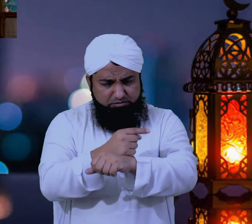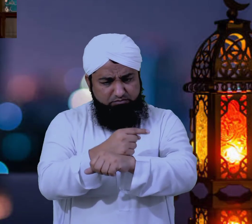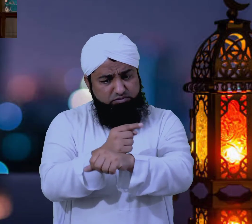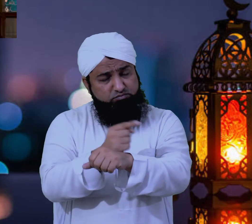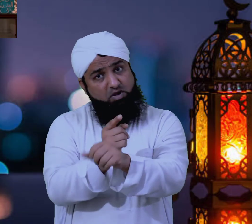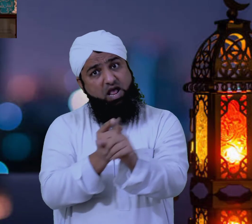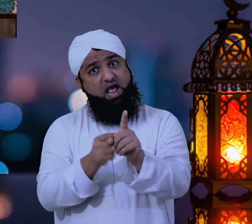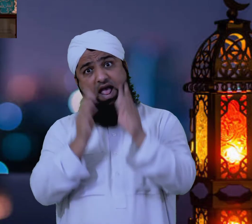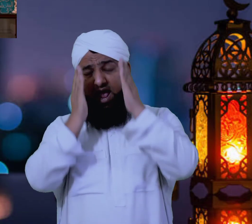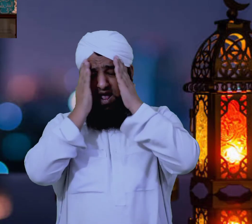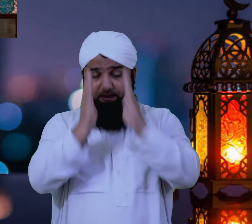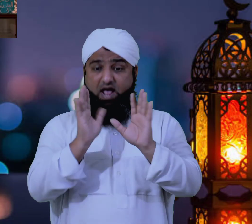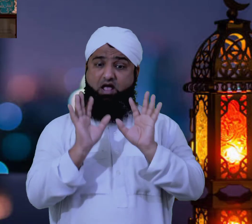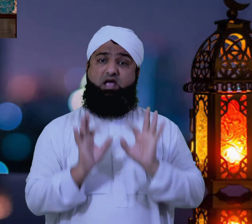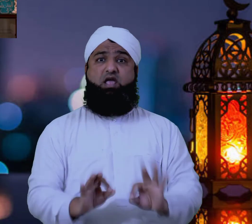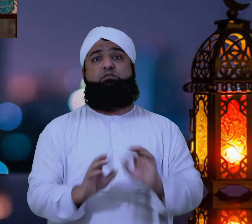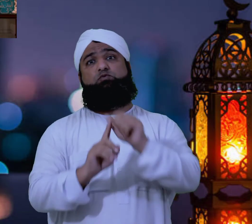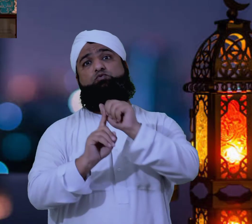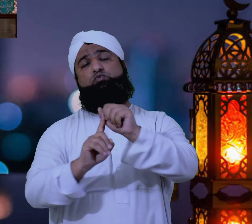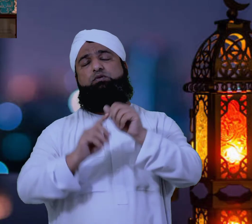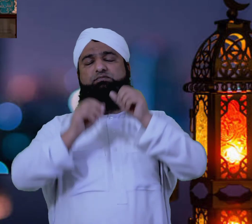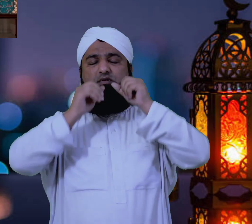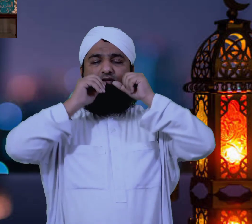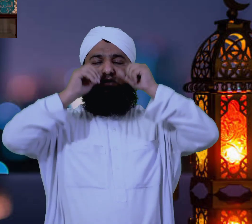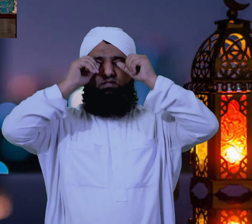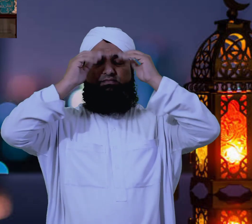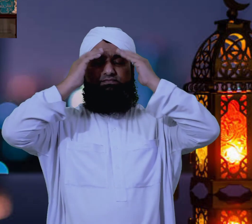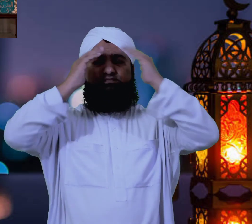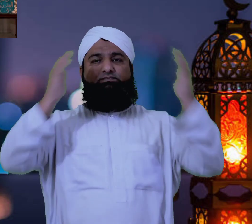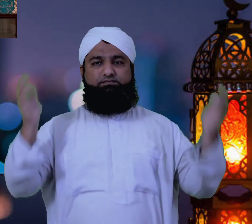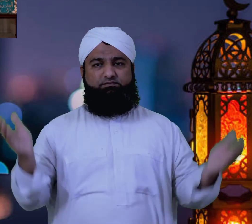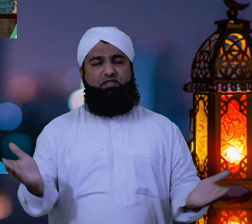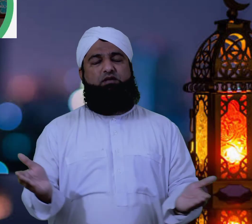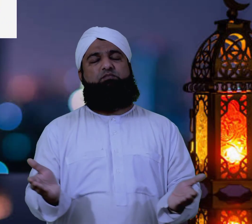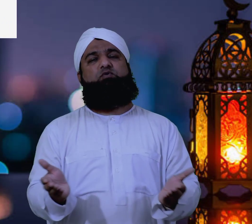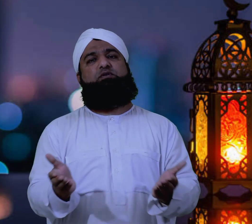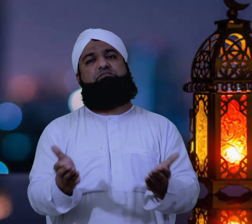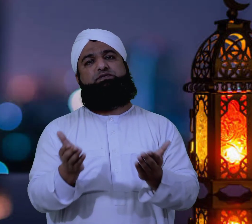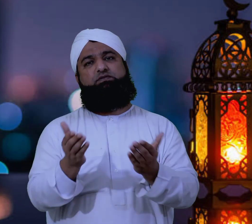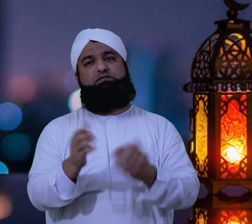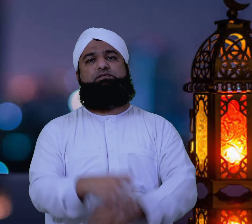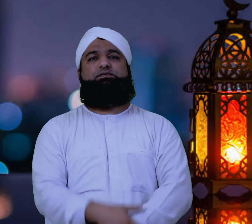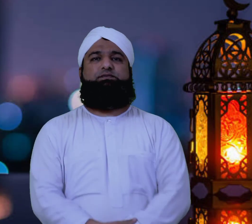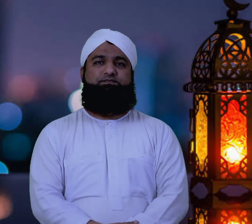کرنے چاہیے۔ صلو علی الحبیب صلی اللہ علیہ